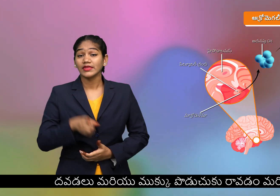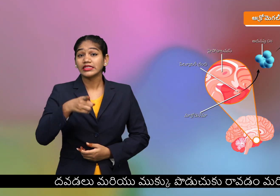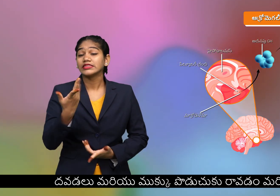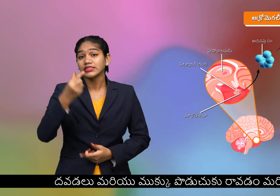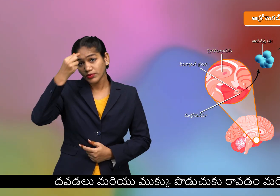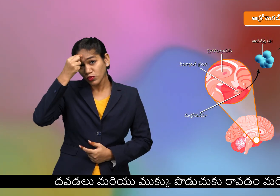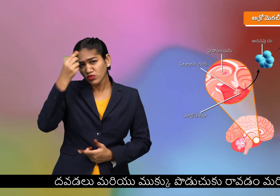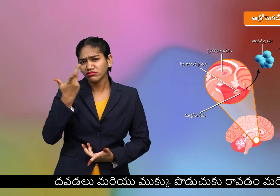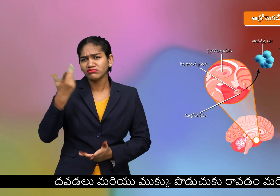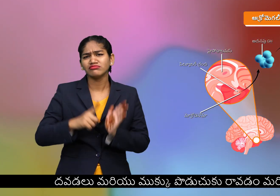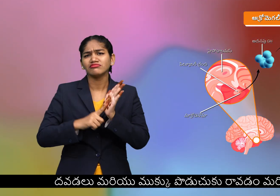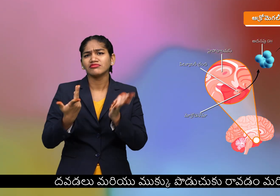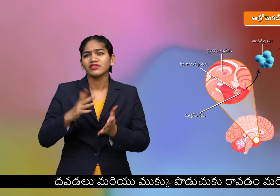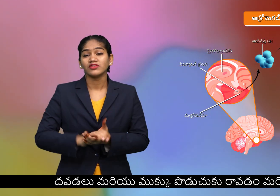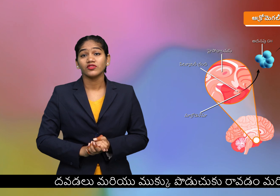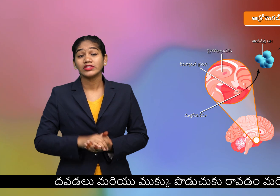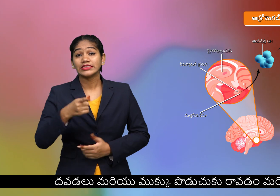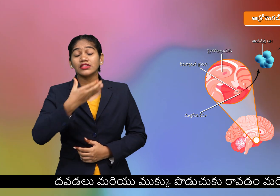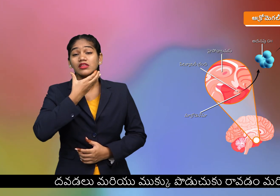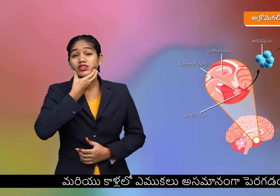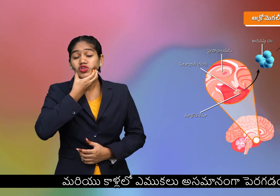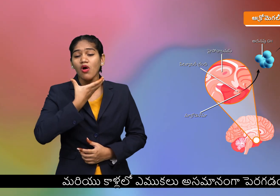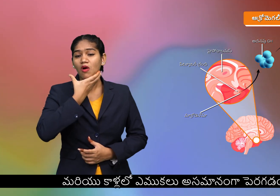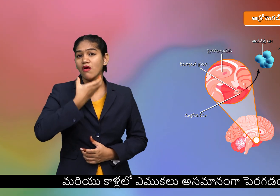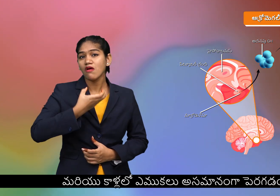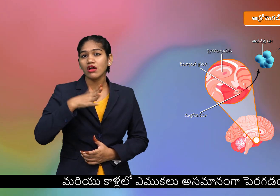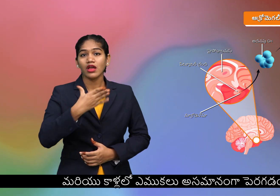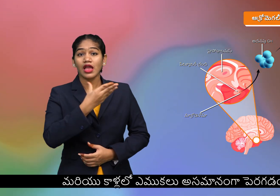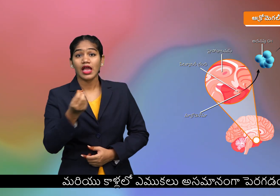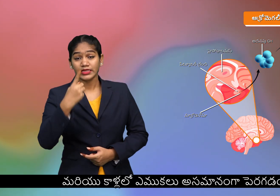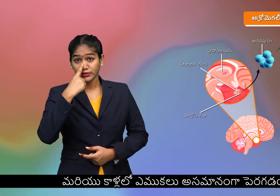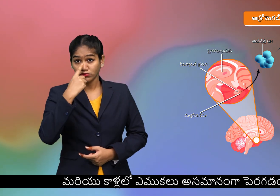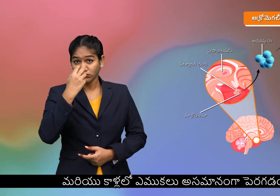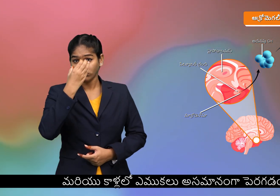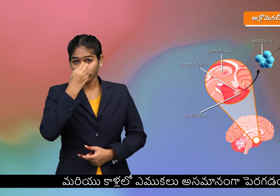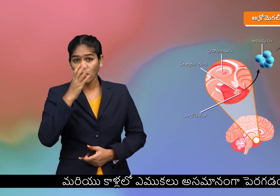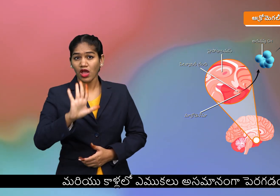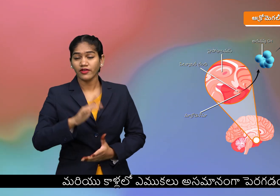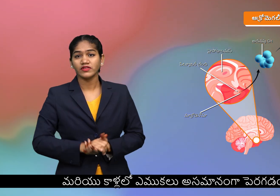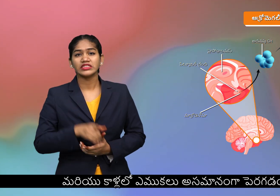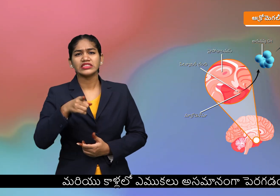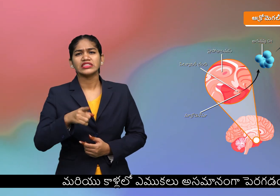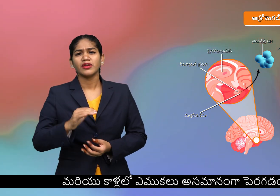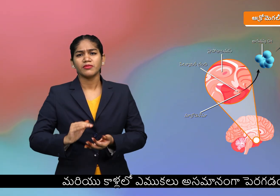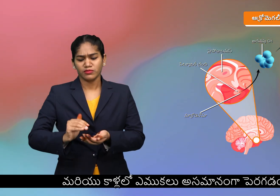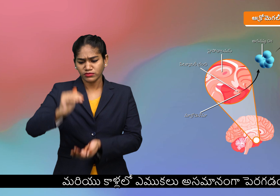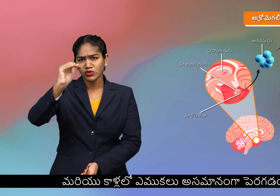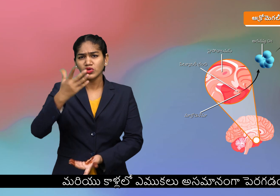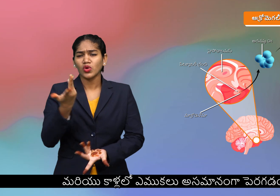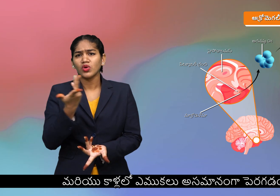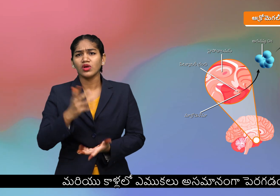దవడలు మరియు ముక్కు పొడుచుకు రావడం మరియు చేతులు మరియు కాళ్లలో ఎముకలు అసమానంగా పెరగడం